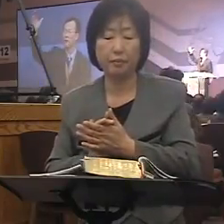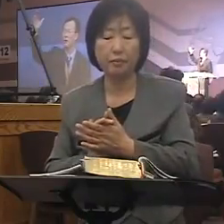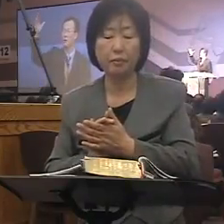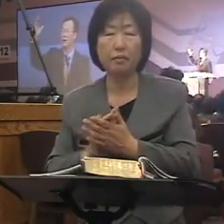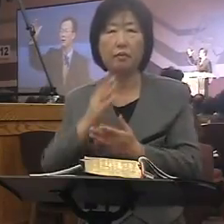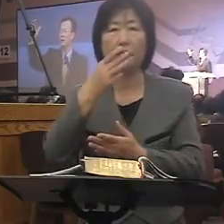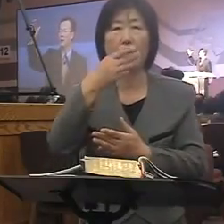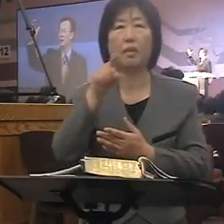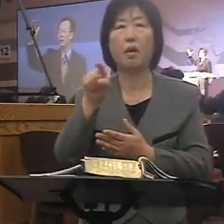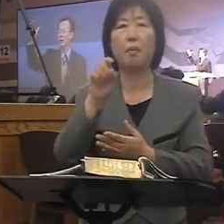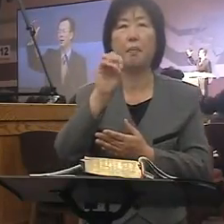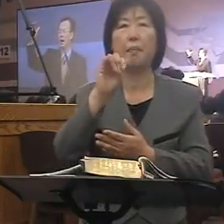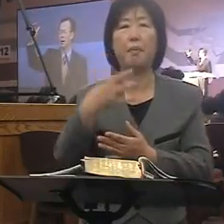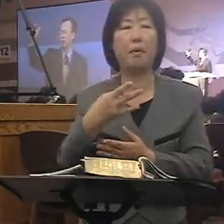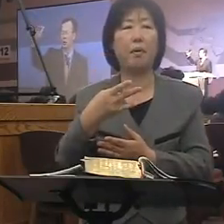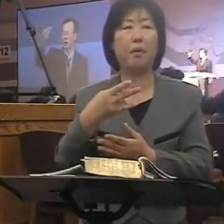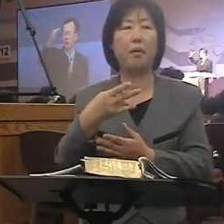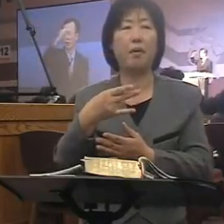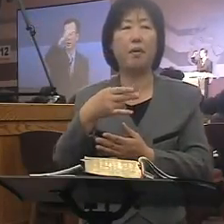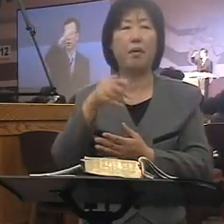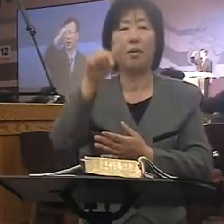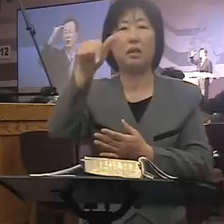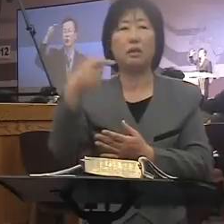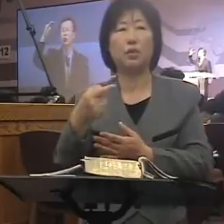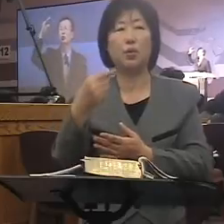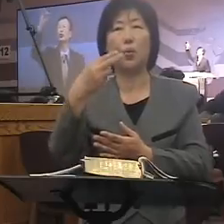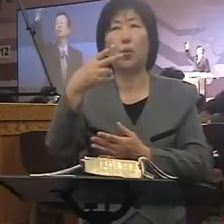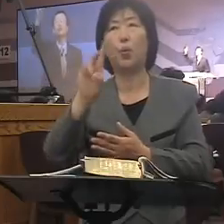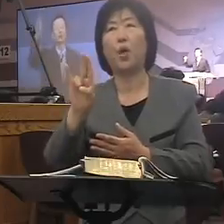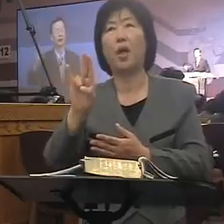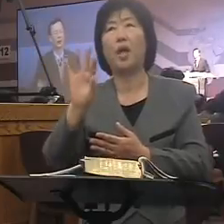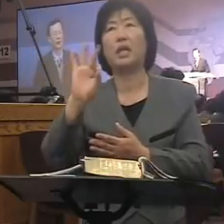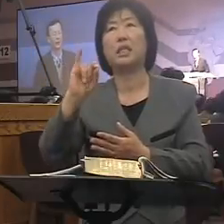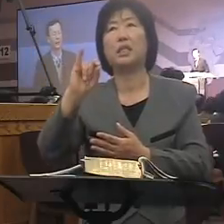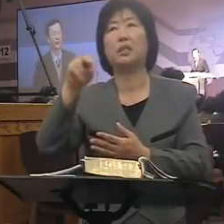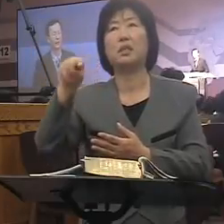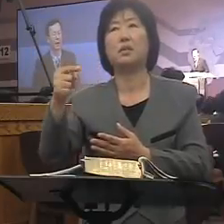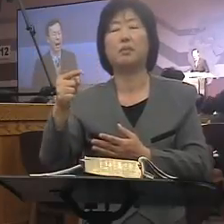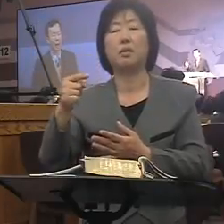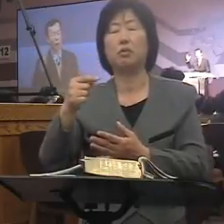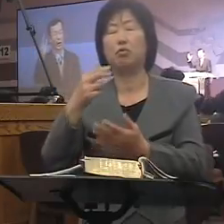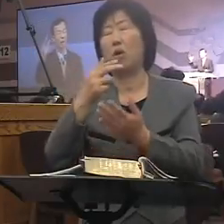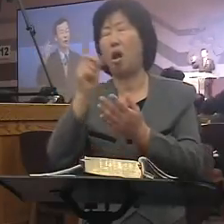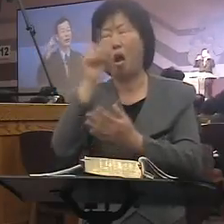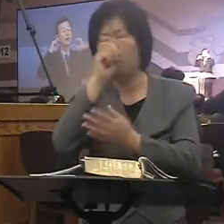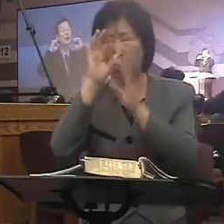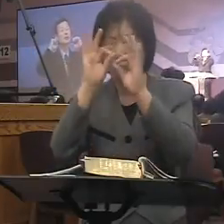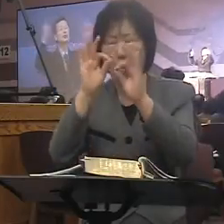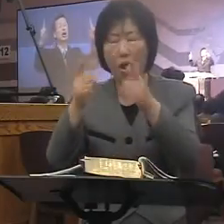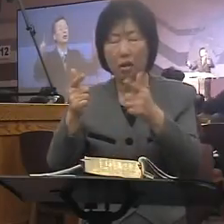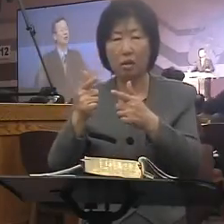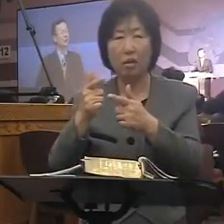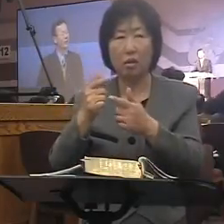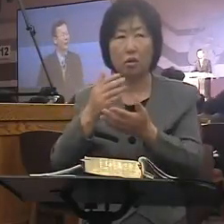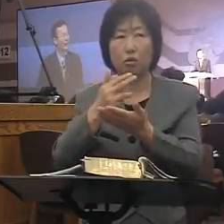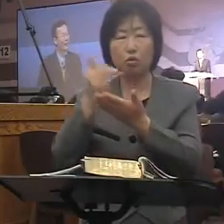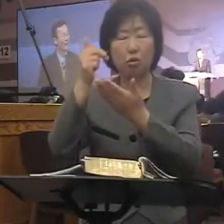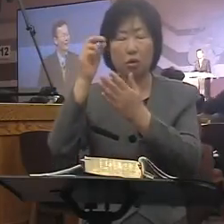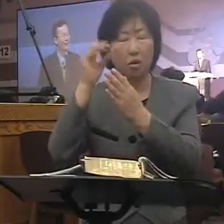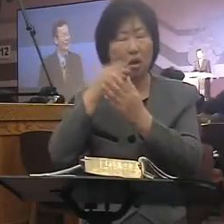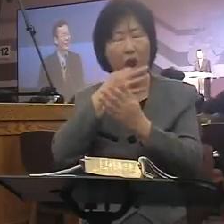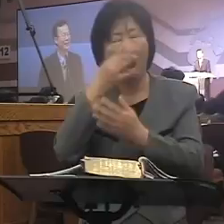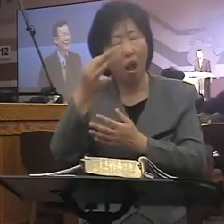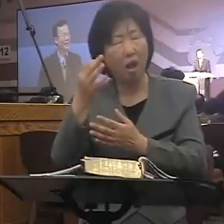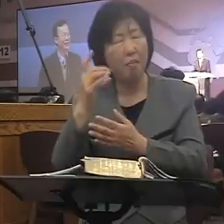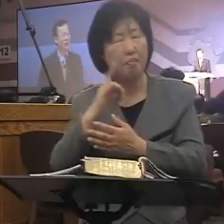Tough grace. 아무것도 안 보입니다. 그러나 주님을 보면 돼. 아무것도 안 보일 때 그 음성을 들으면 돼.